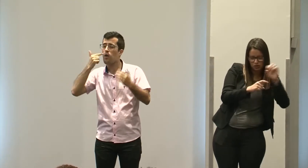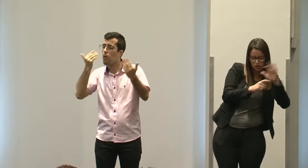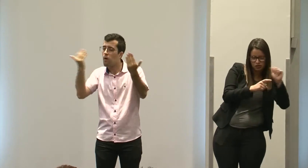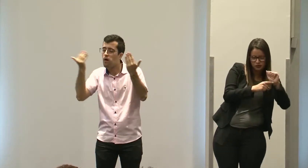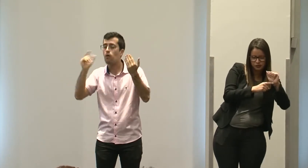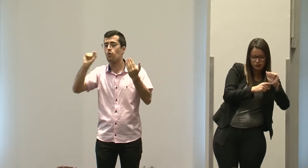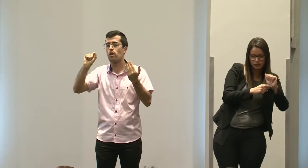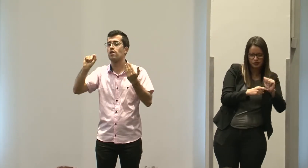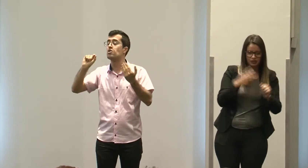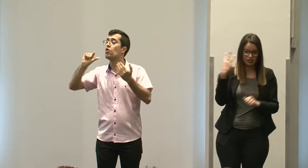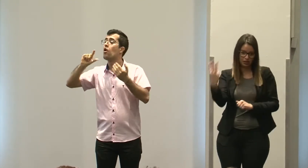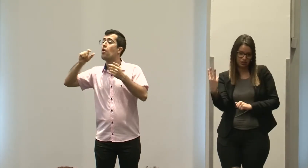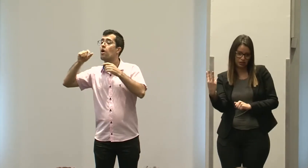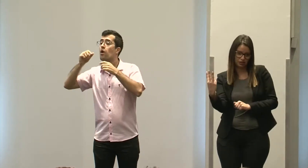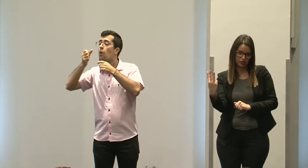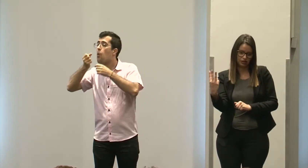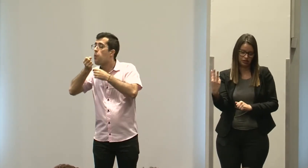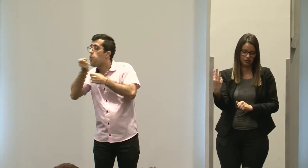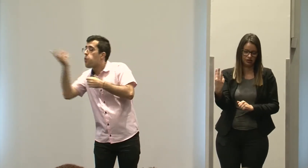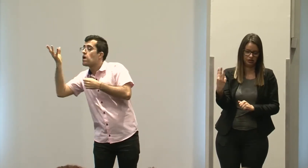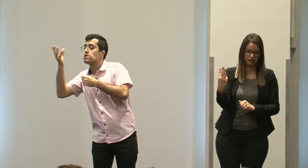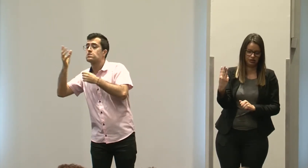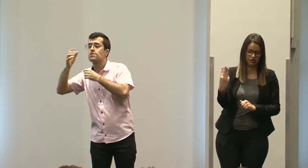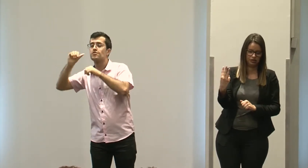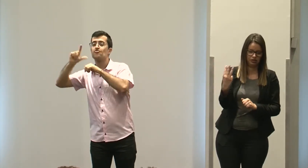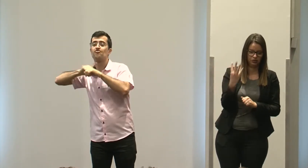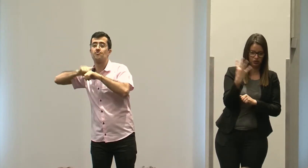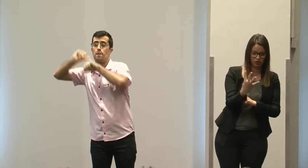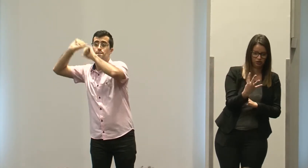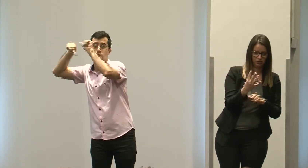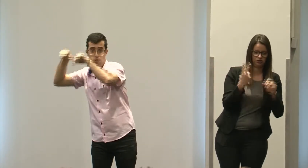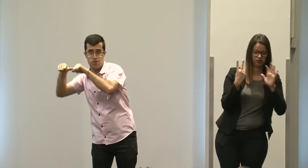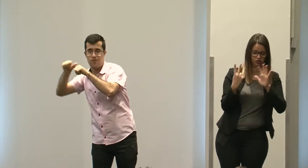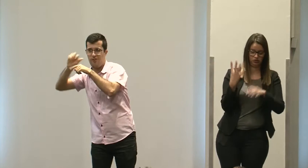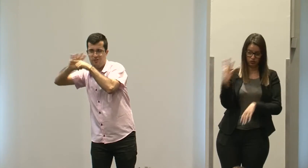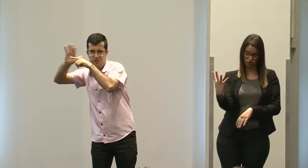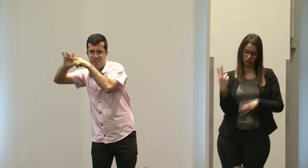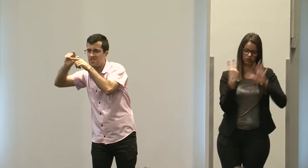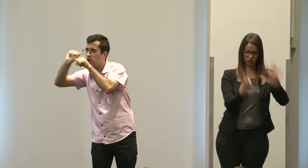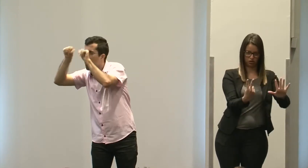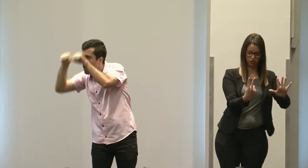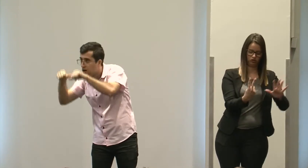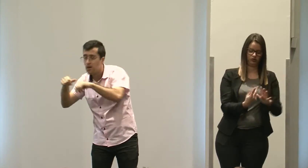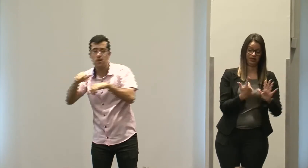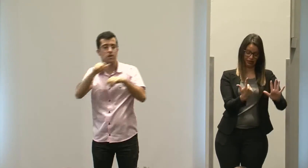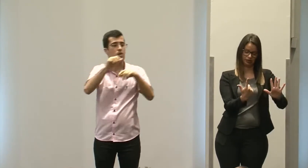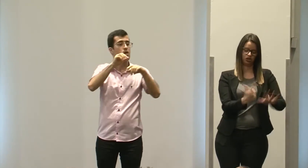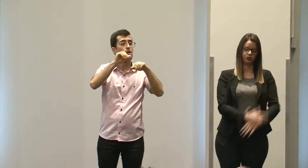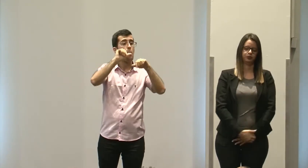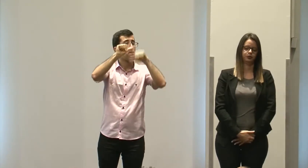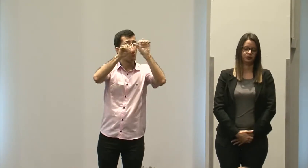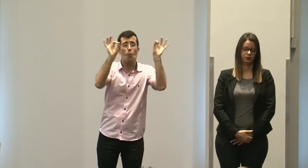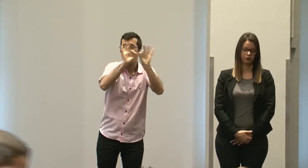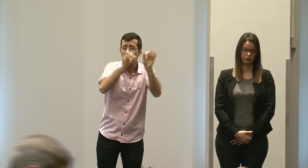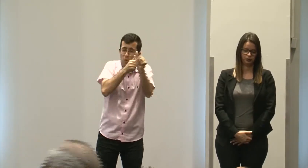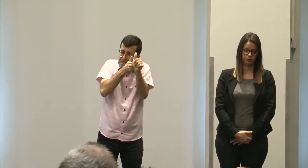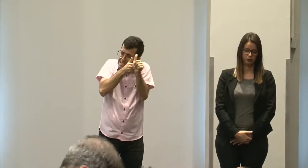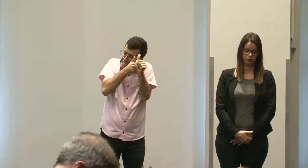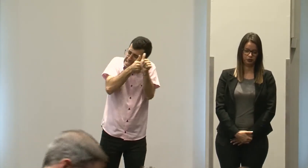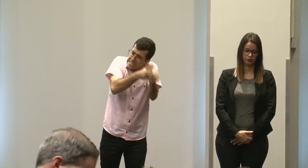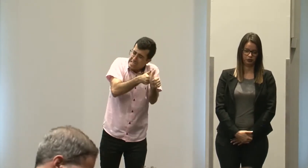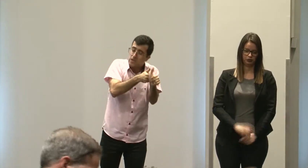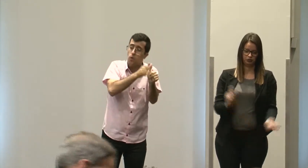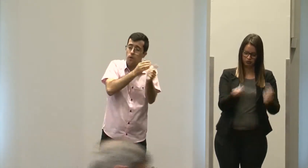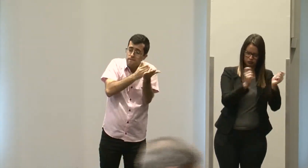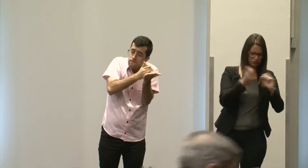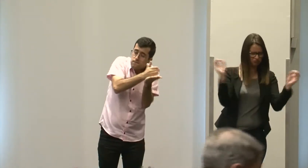Mas nós totalizamos 147 sinais datilológicos e eu consegui classificá-los entre